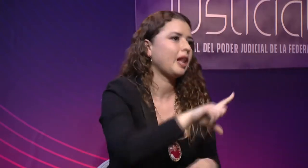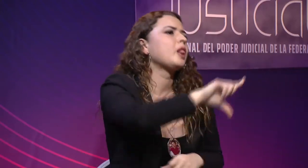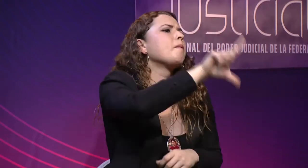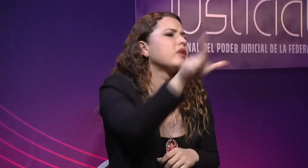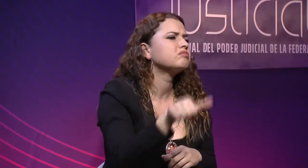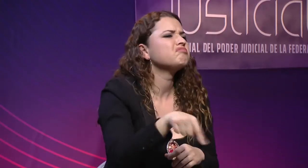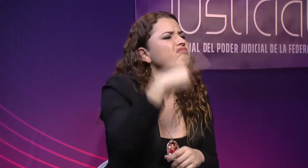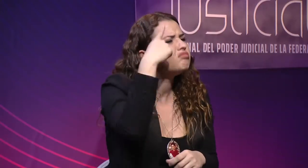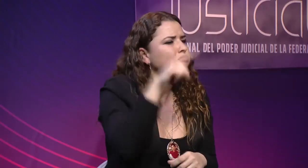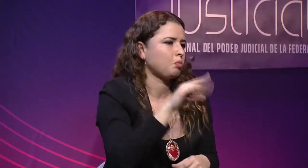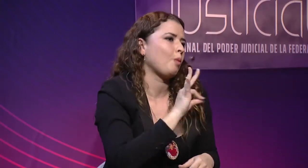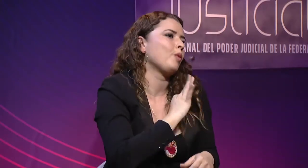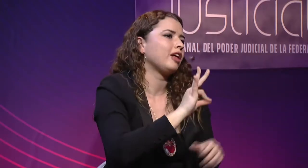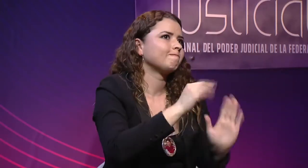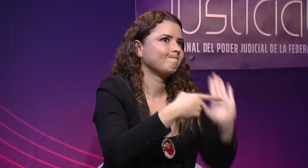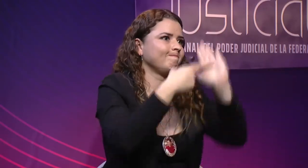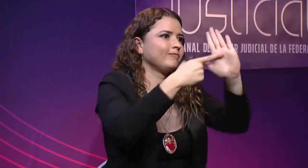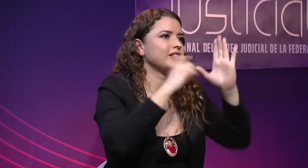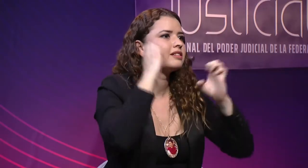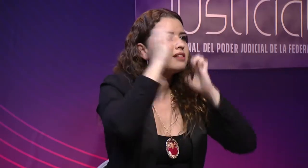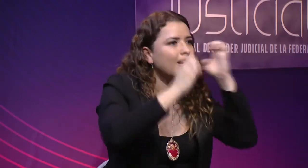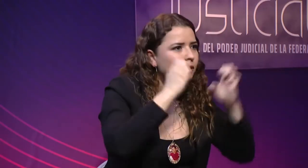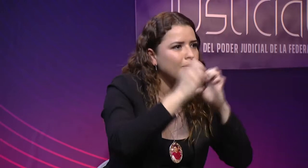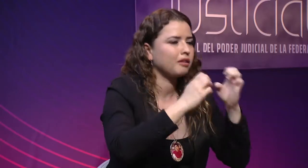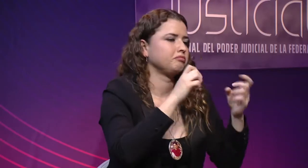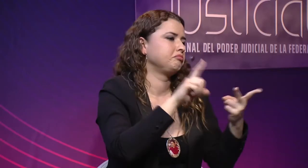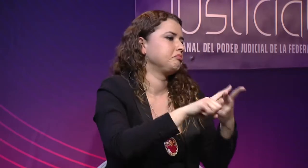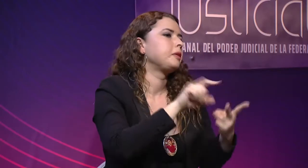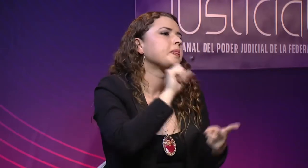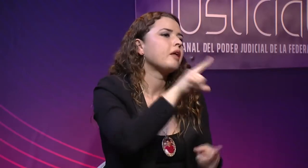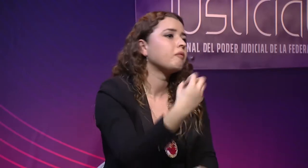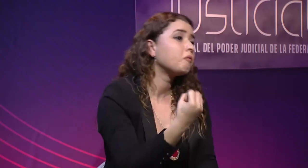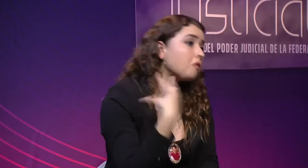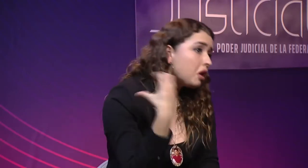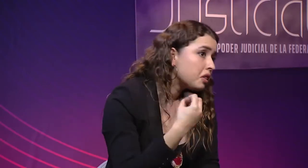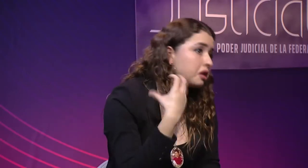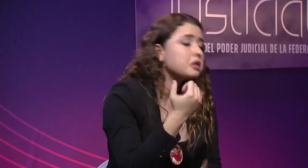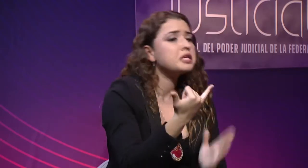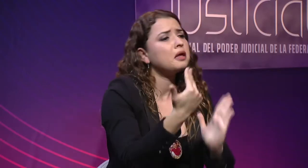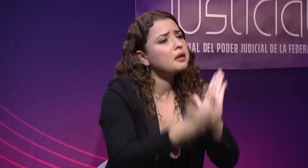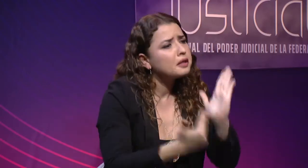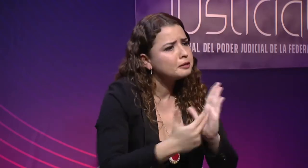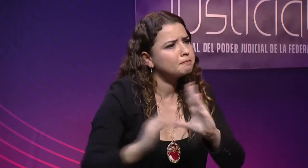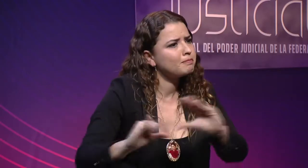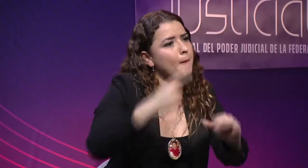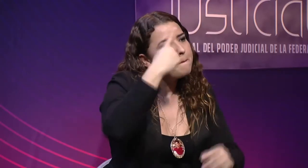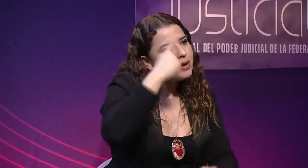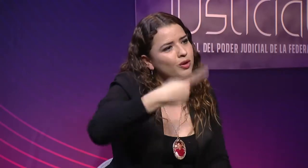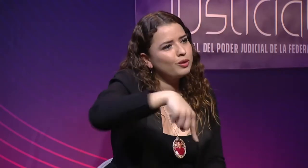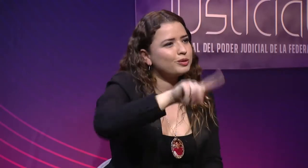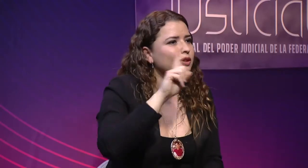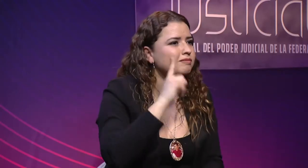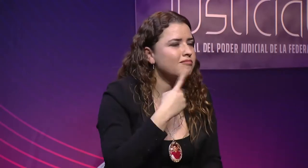nos pusimos en marcha a tomar fotografías y de tal manera que recopilemos cierta colección de fotografías que estuvieran en una